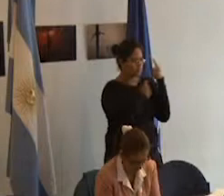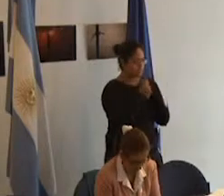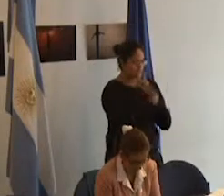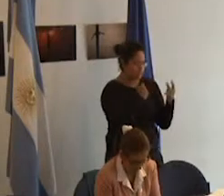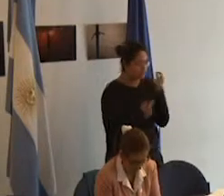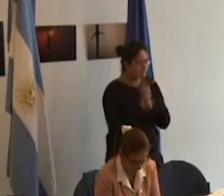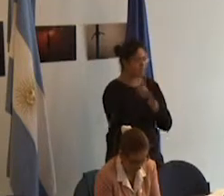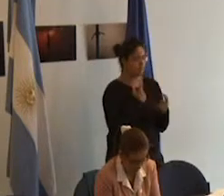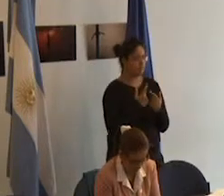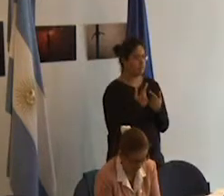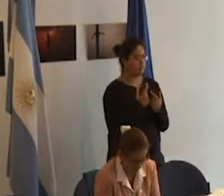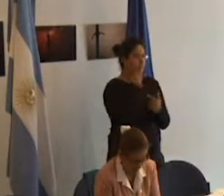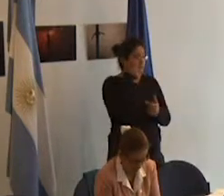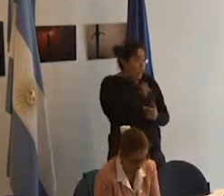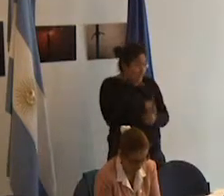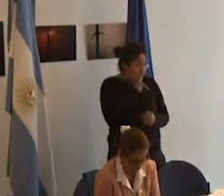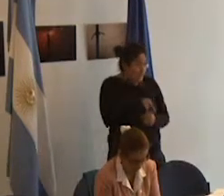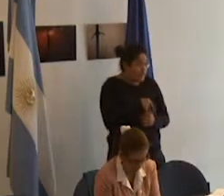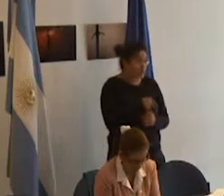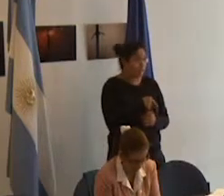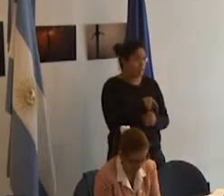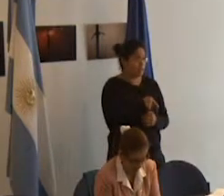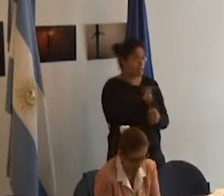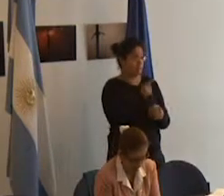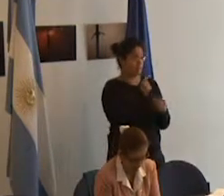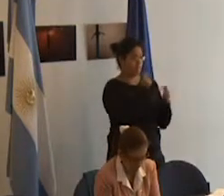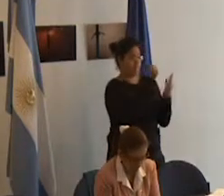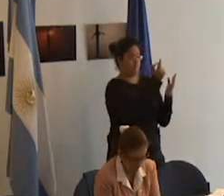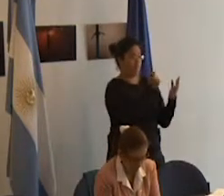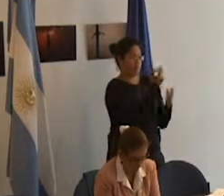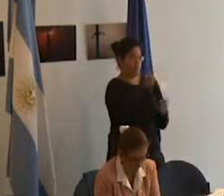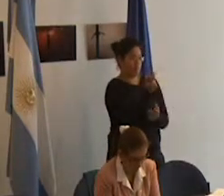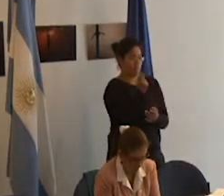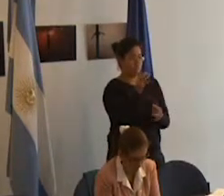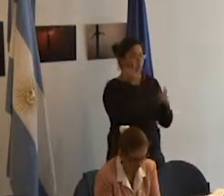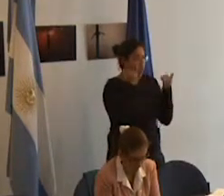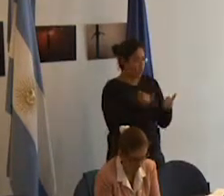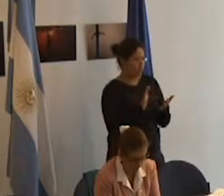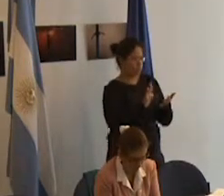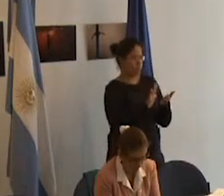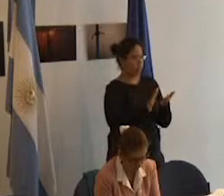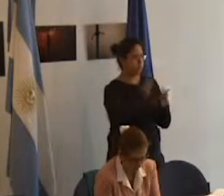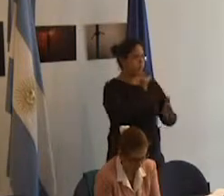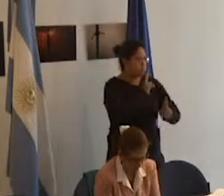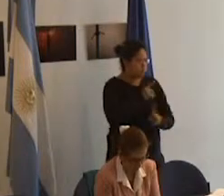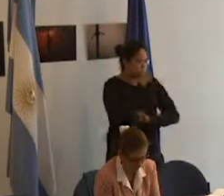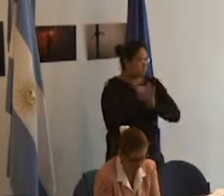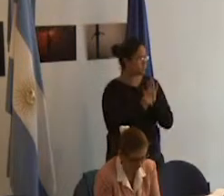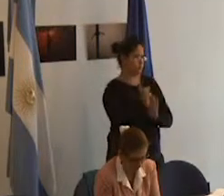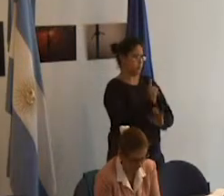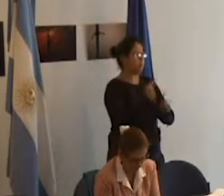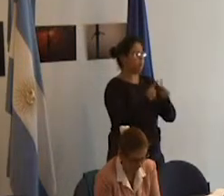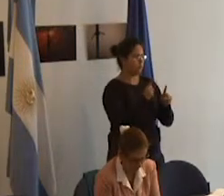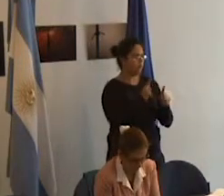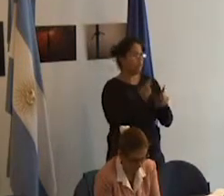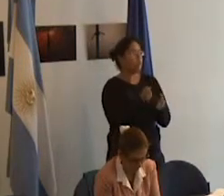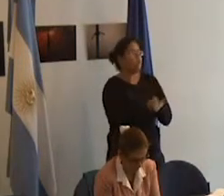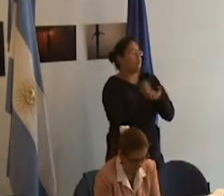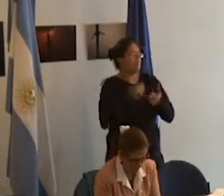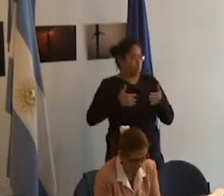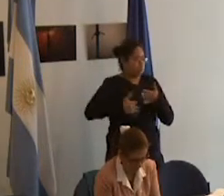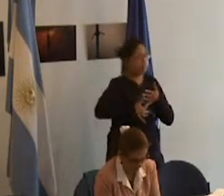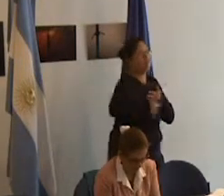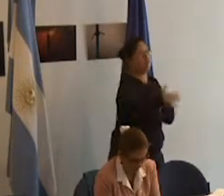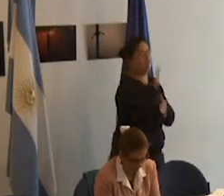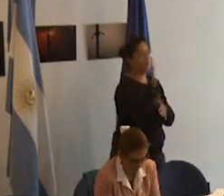cuestionamiento y estos cuestionamientos que seguramente no vamos a poder resolver, pues sí avanzan hacia la